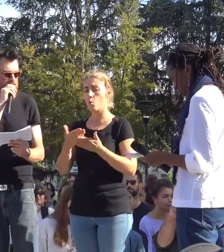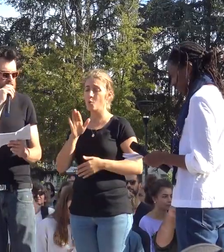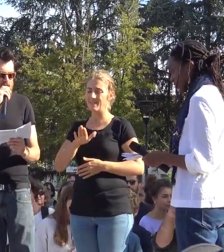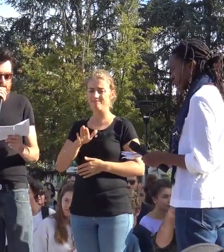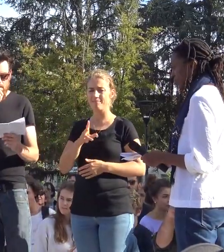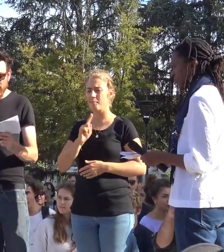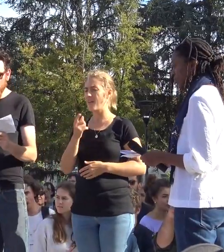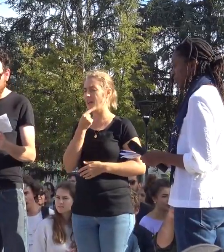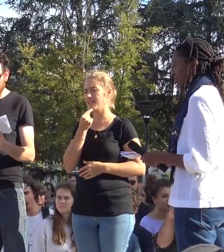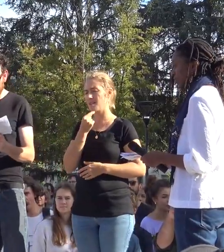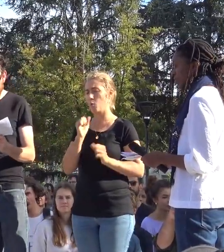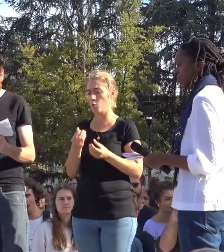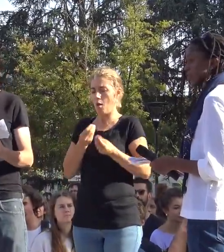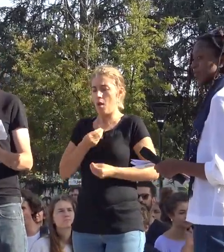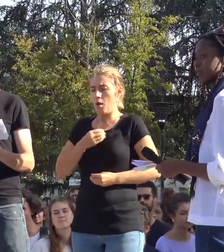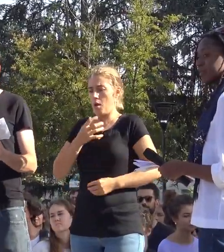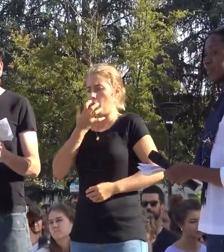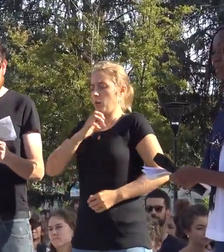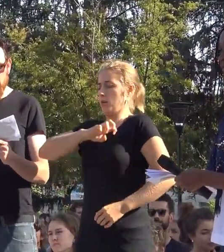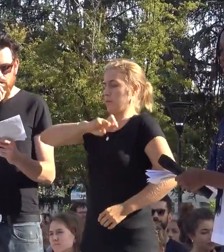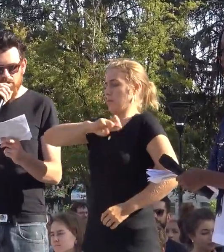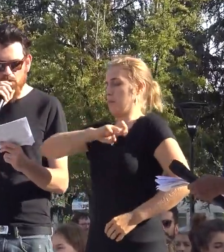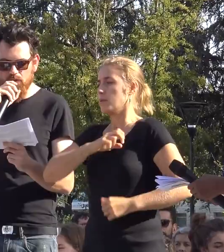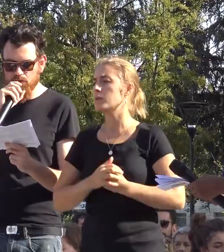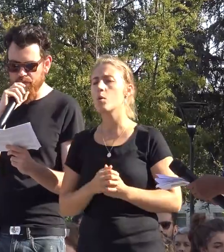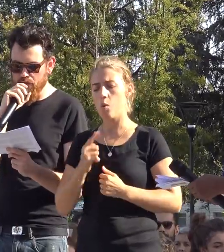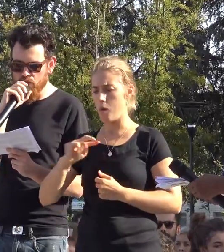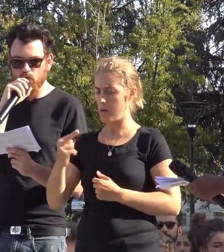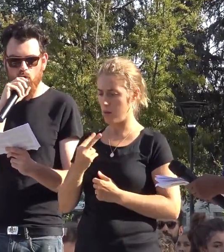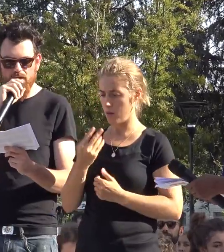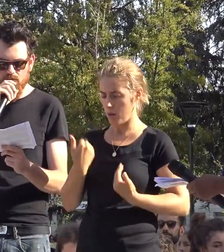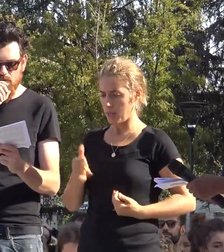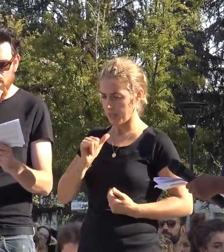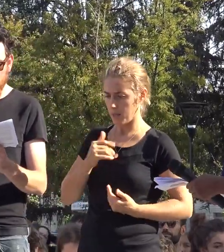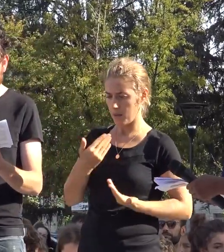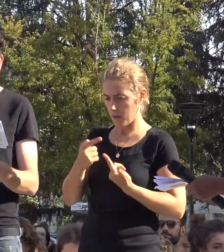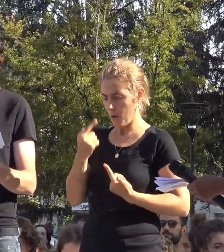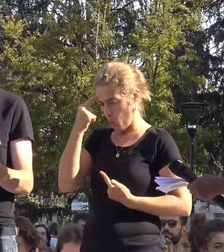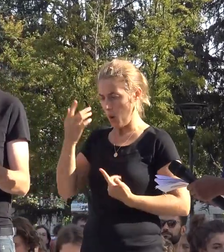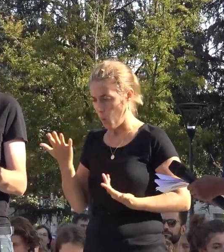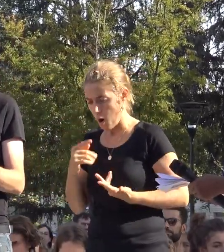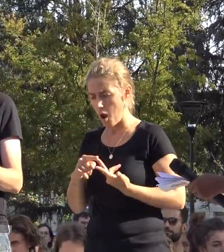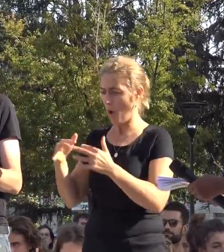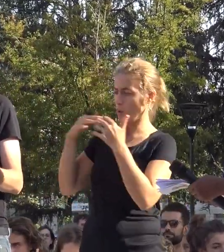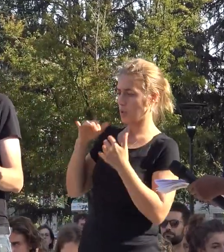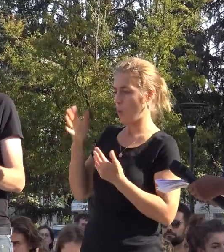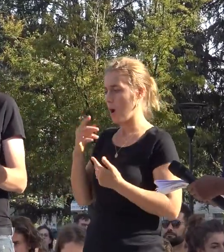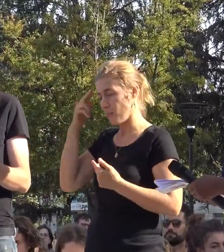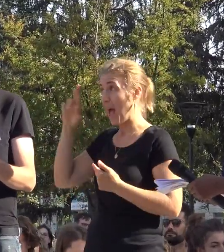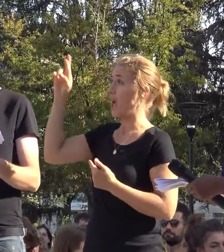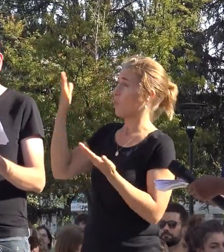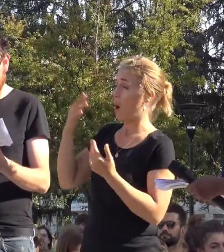simple. Elle peut même être effrayante. Elle nous amène à nous interroger sur qui nous sommes, sur nos croyances, nos influences, nos utopies,